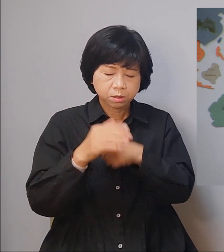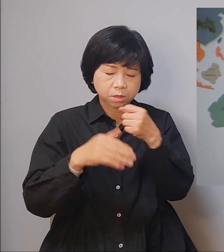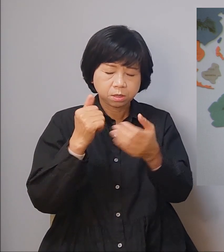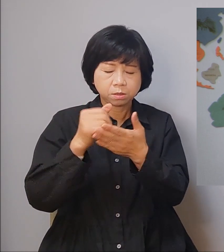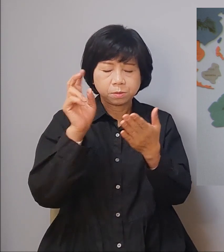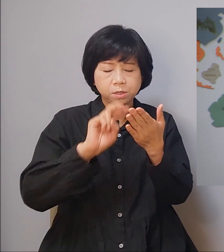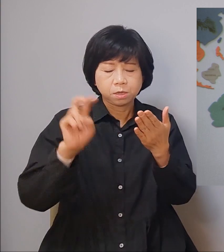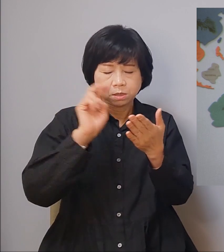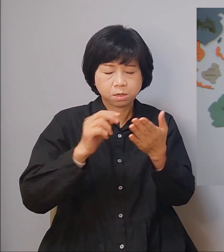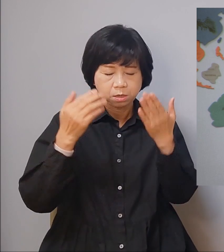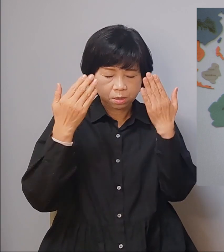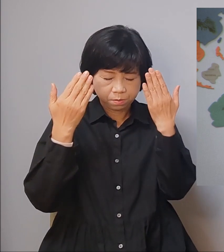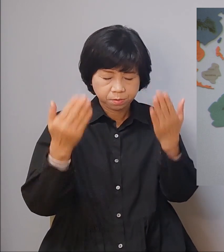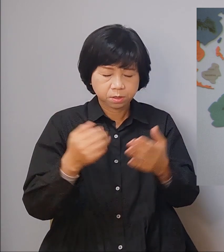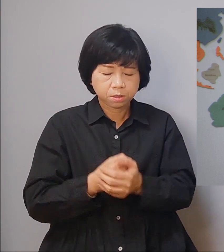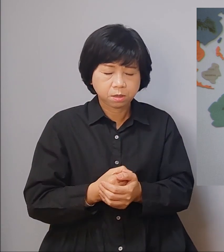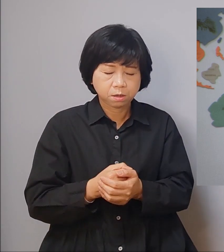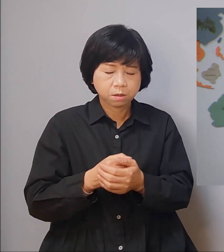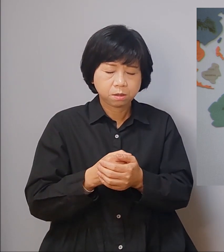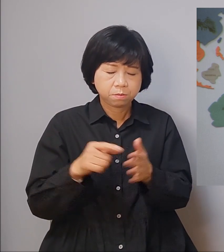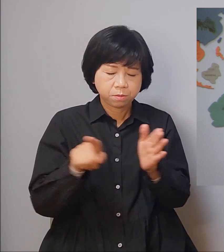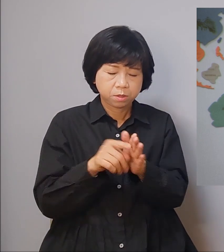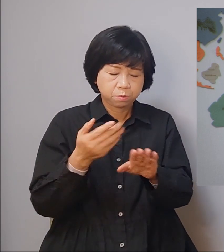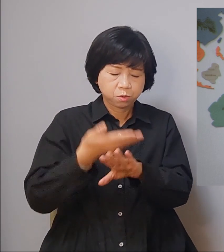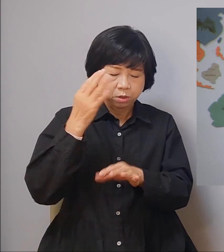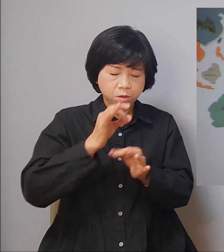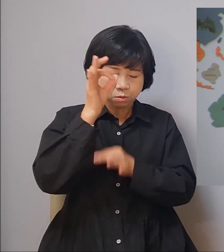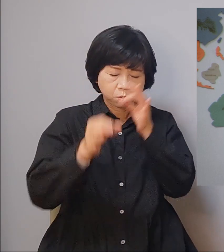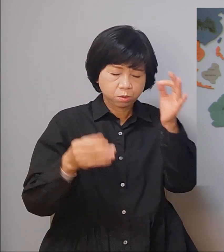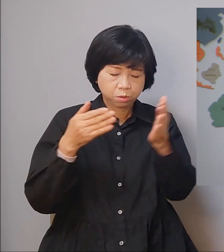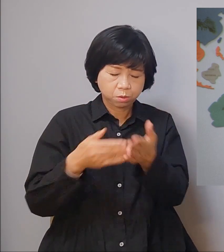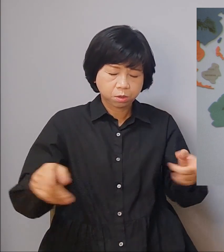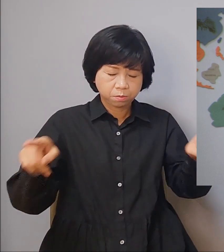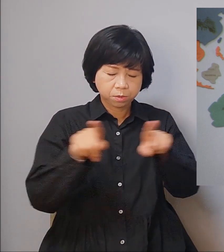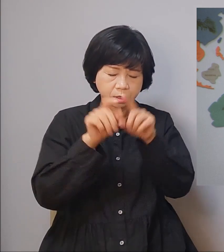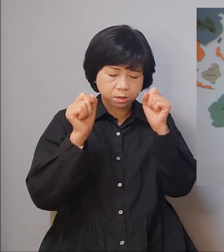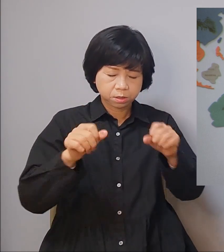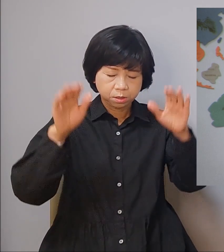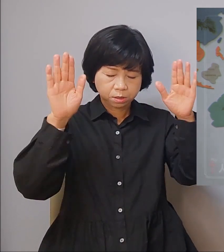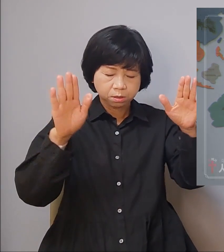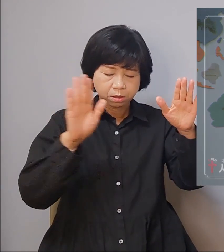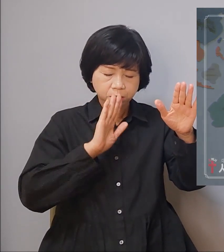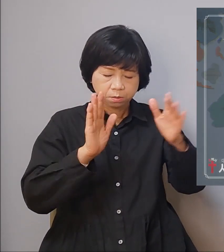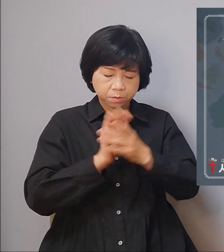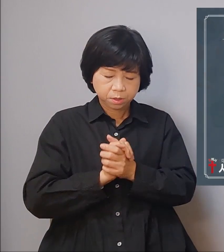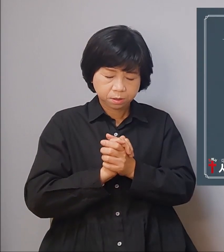하나님을 찬양합니다. 그 믿음이 영원토록 함께 있을지어다. 아멘.